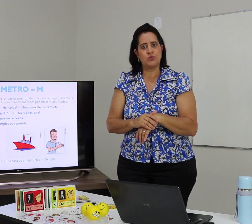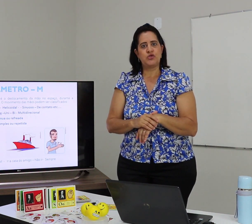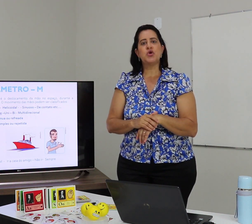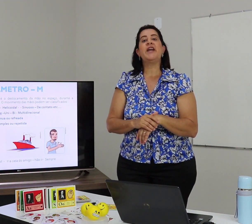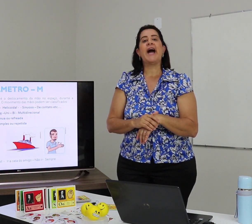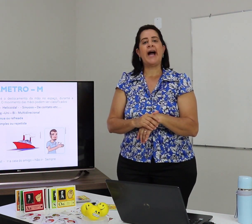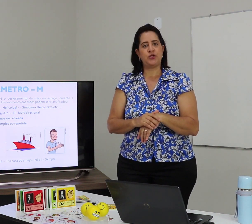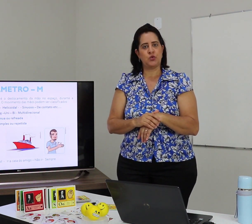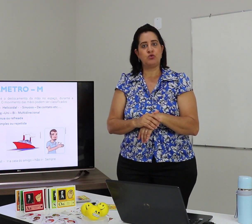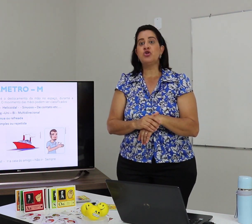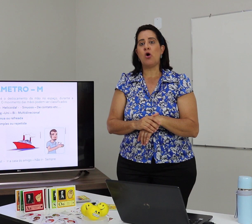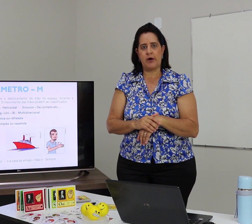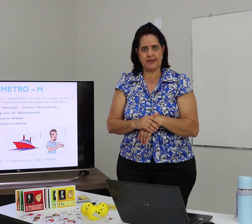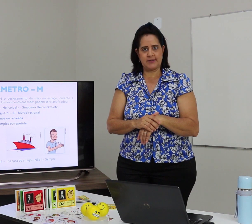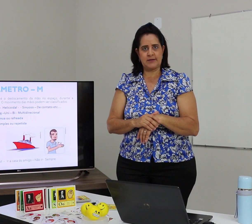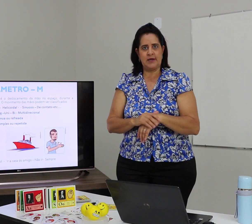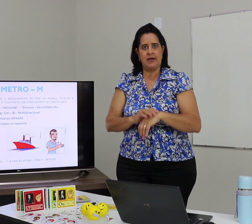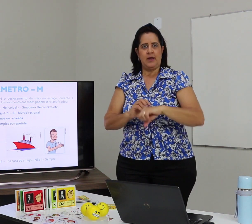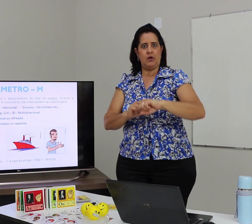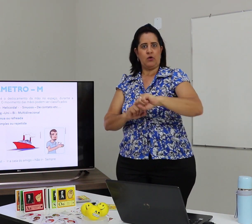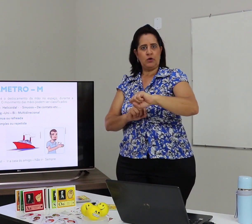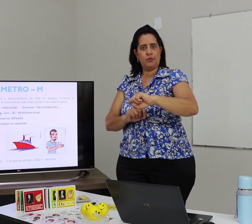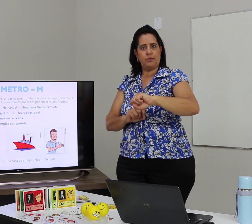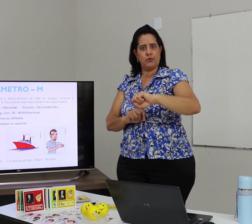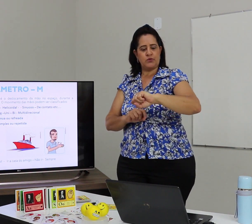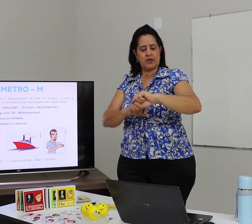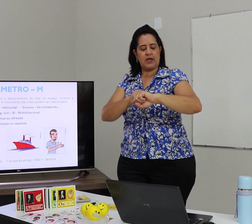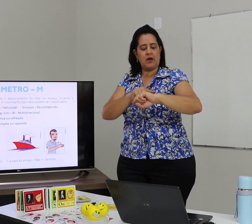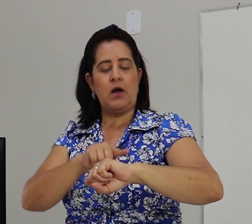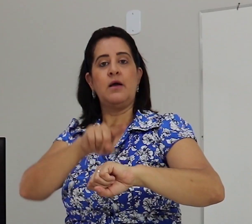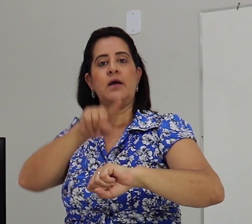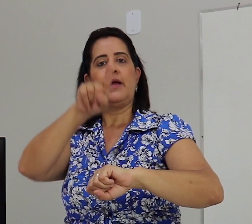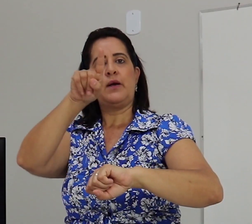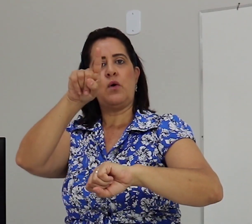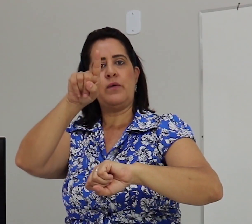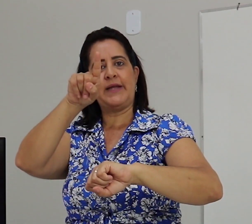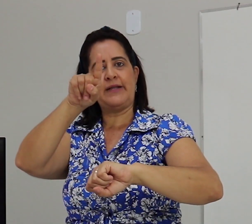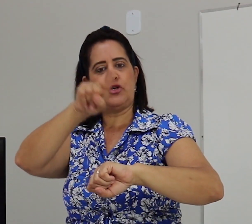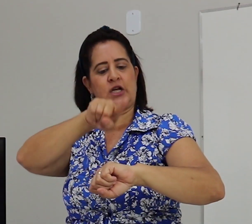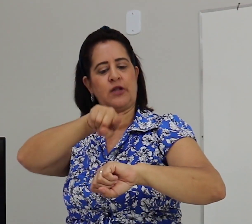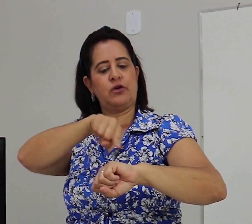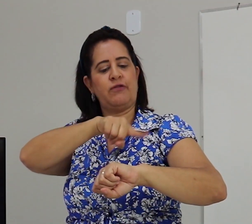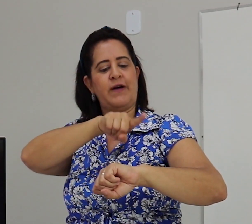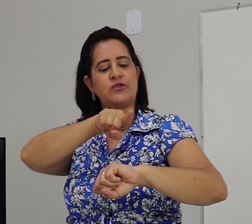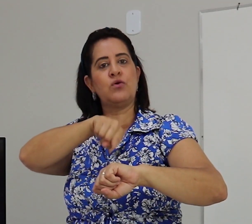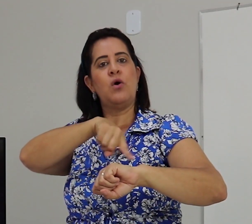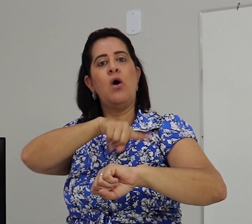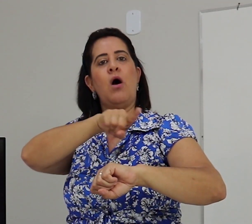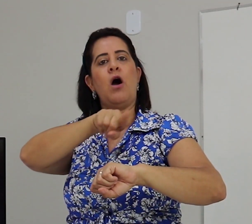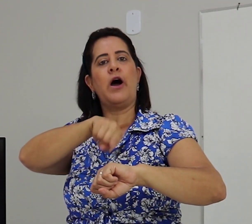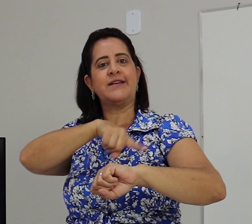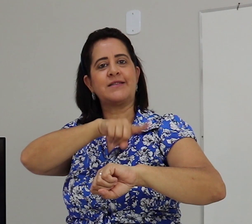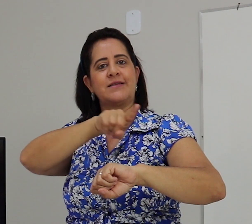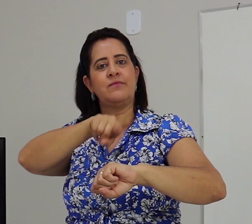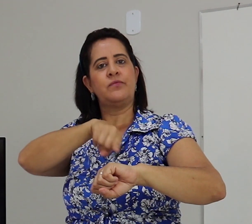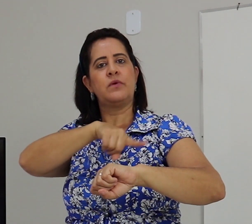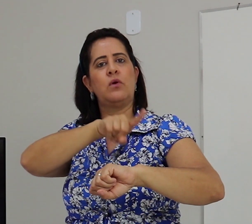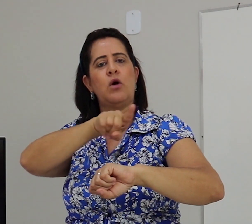de horário, de horas. Eu olho para o pulso aqui, ó, e com o dedo indicador eu faço horas. Como é